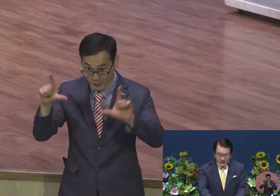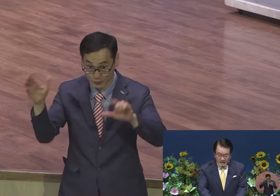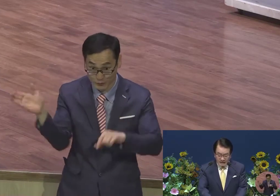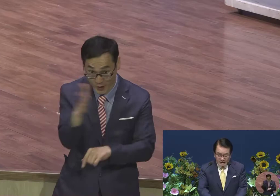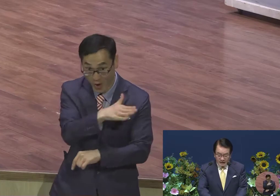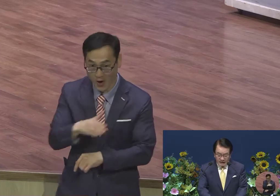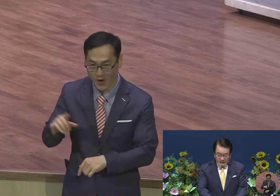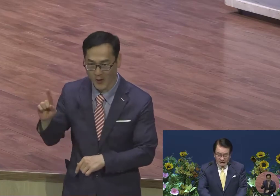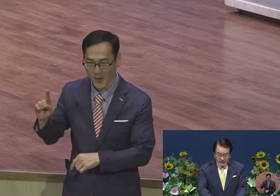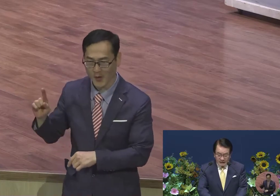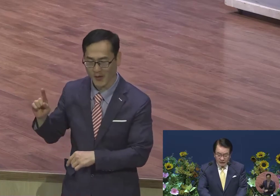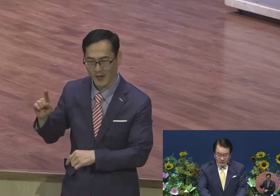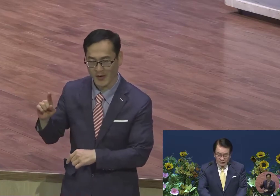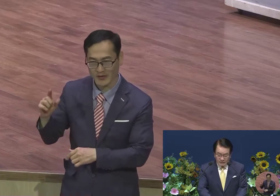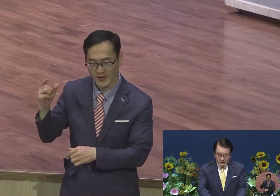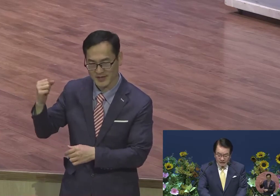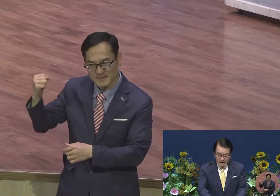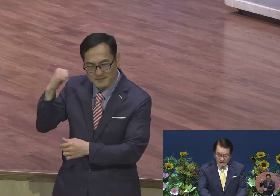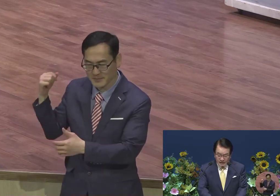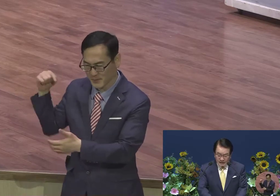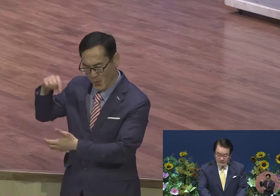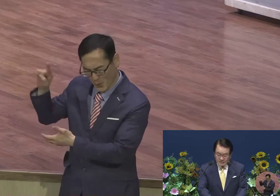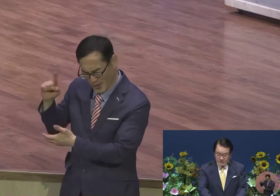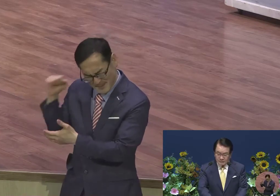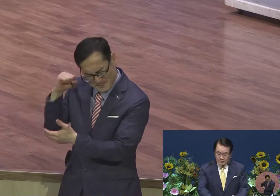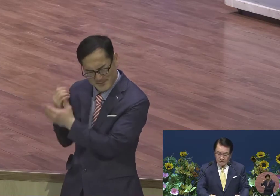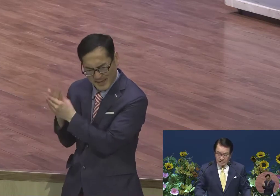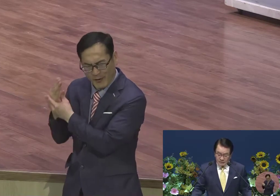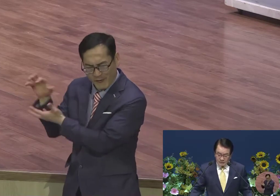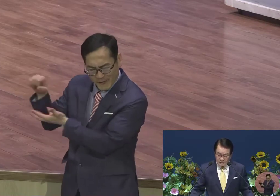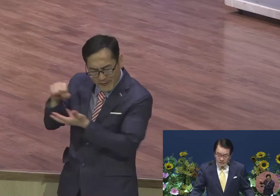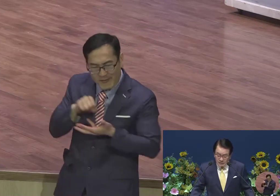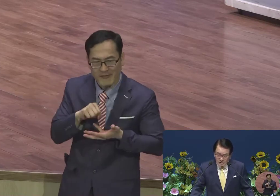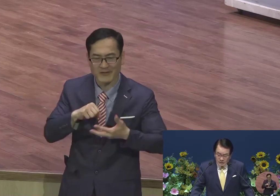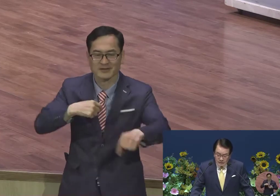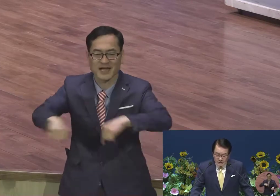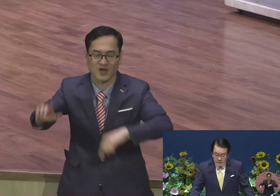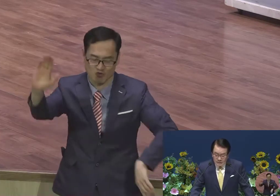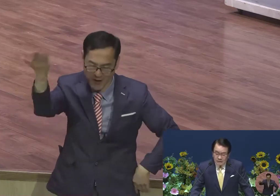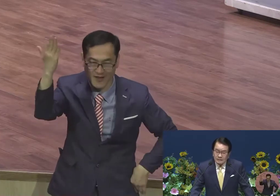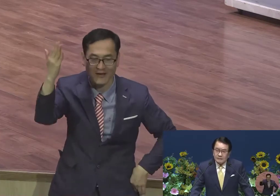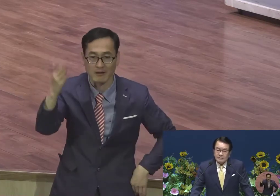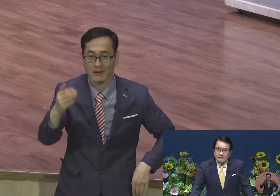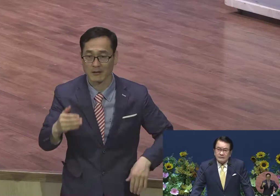것이다 그렇게 이렇게 내용이었습니다 그런데 어떻게 되었어요 지금 그